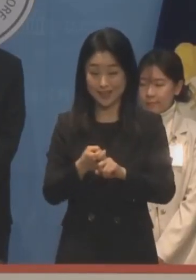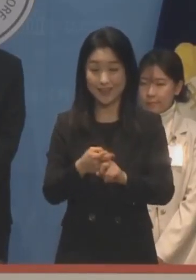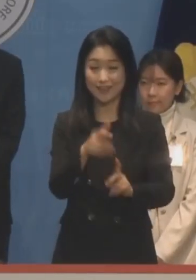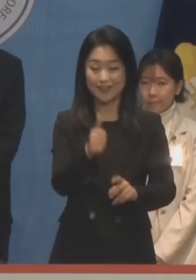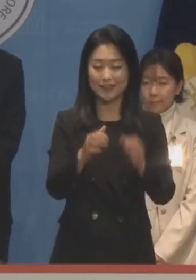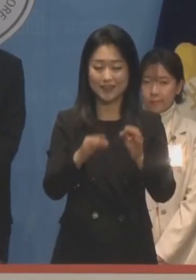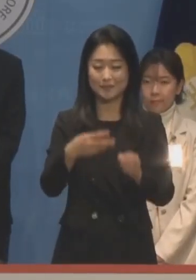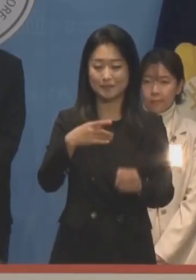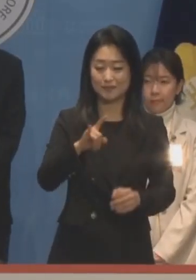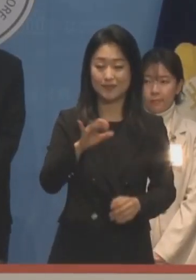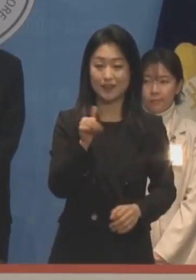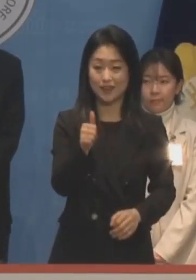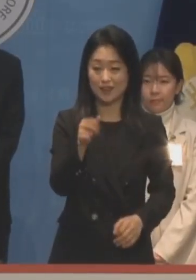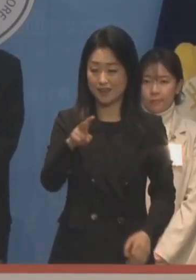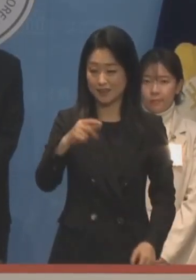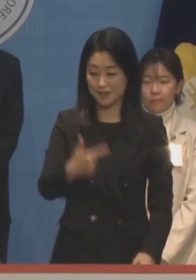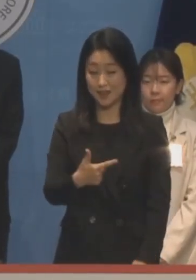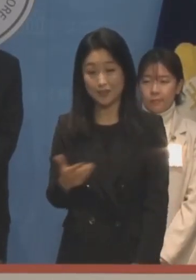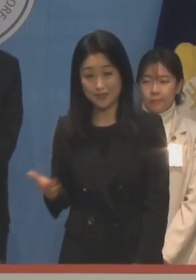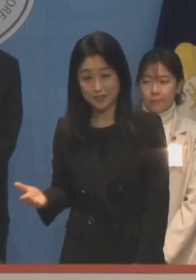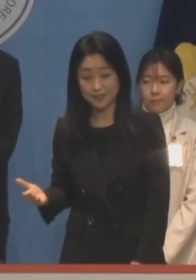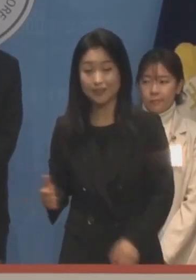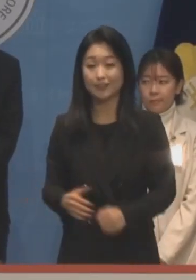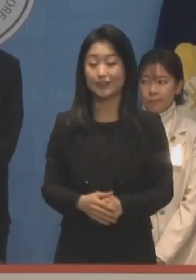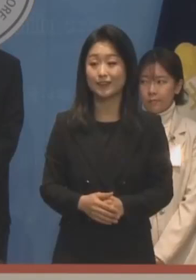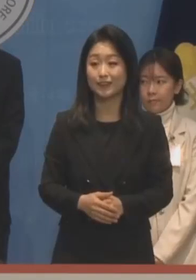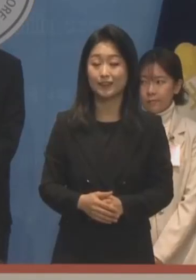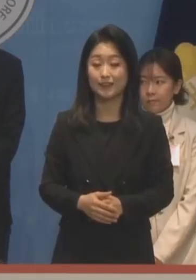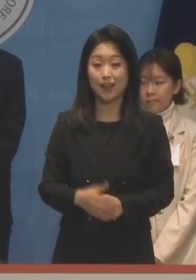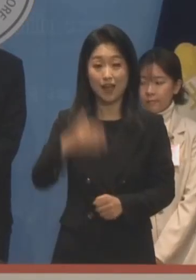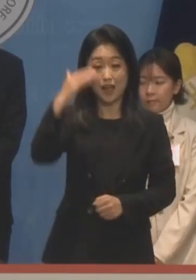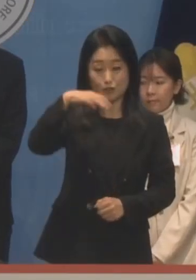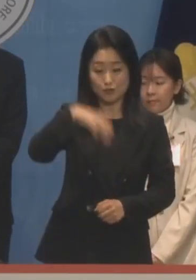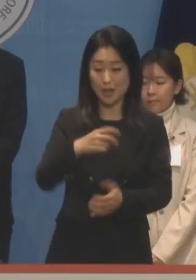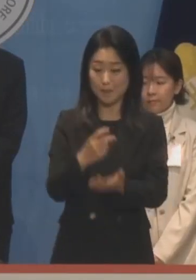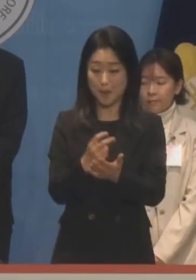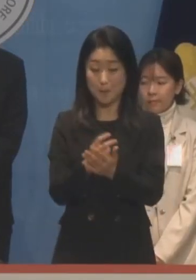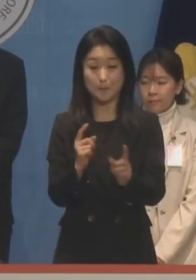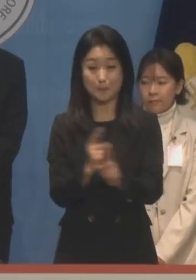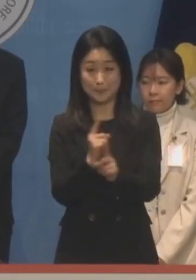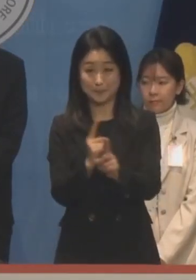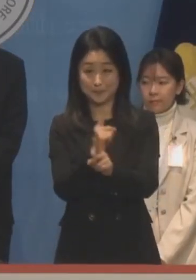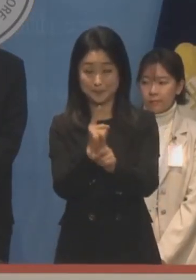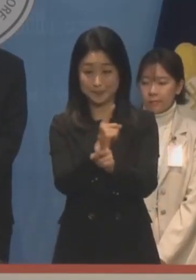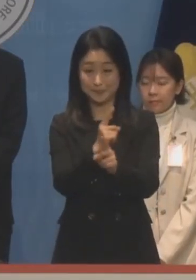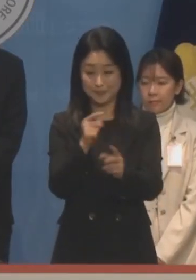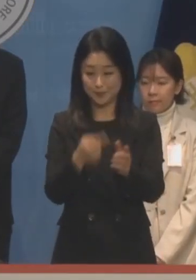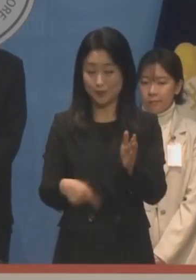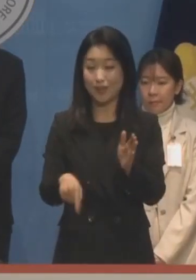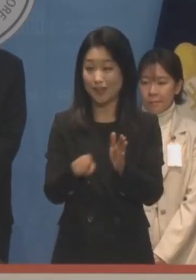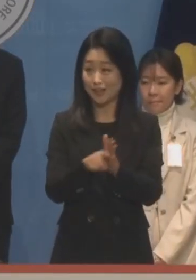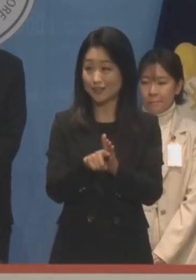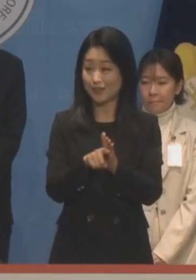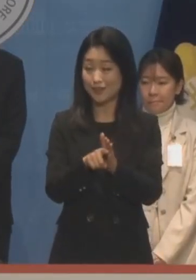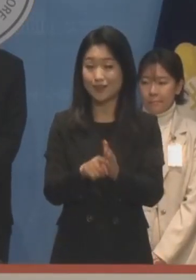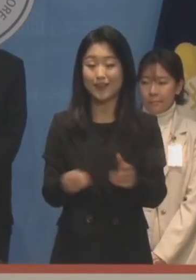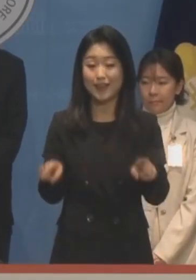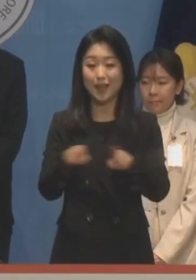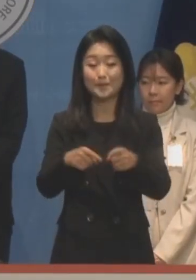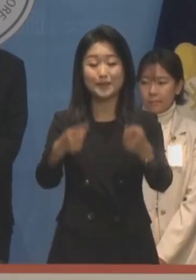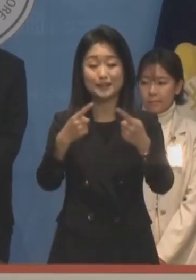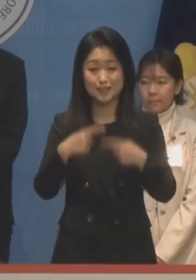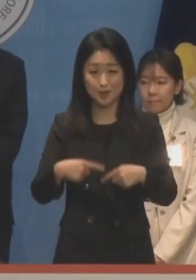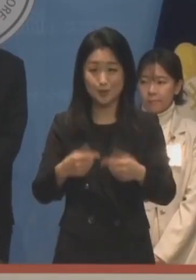김태현입니다. 장애인 권리협약의 국내법 조화를 위한 세트법 발의를 위해 함께